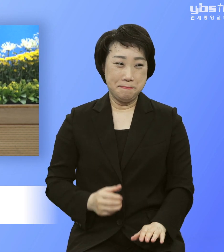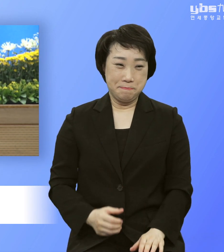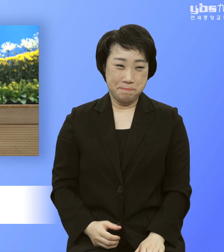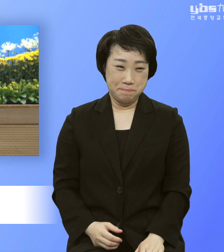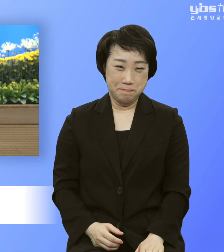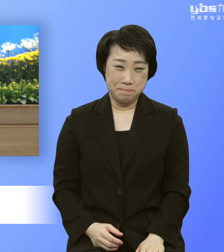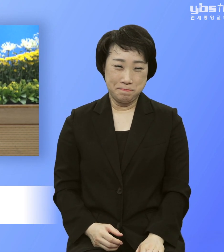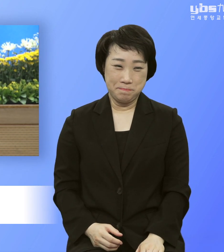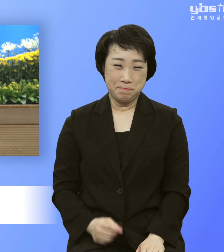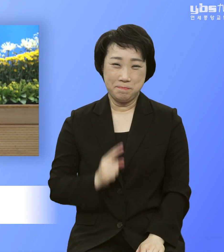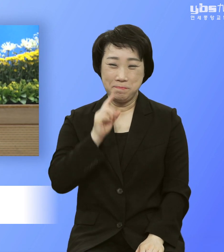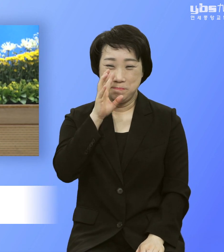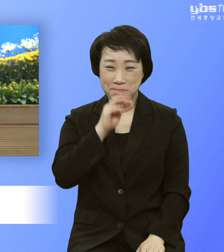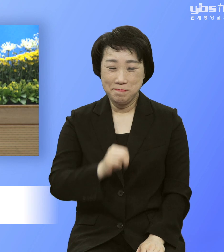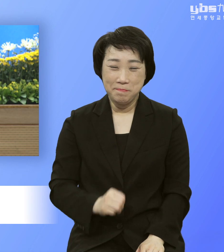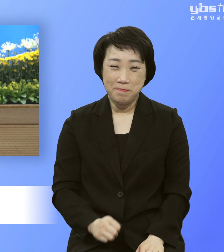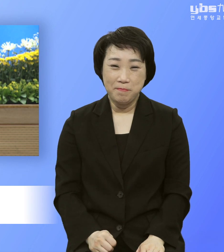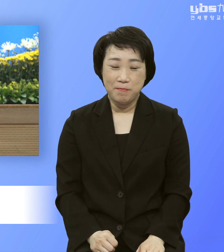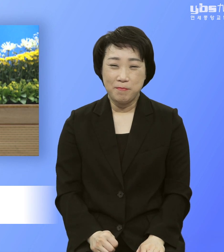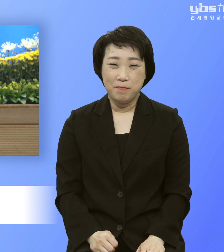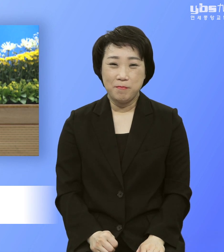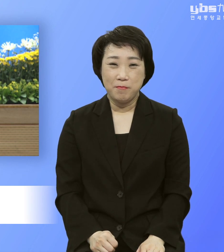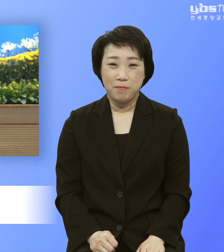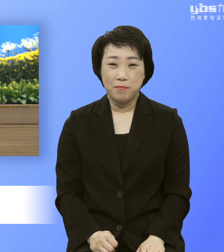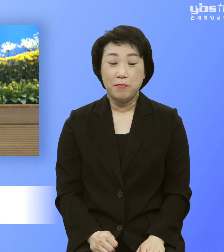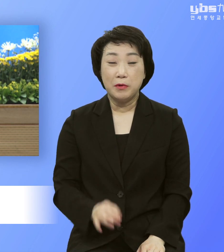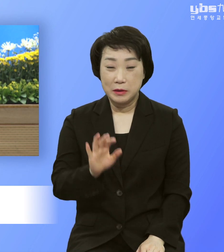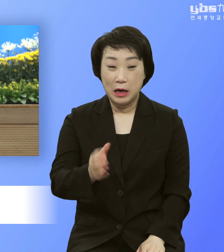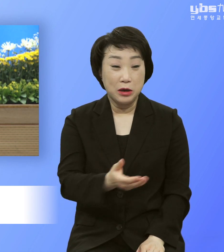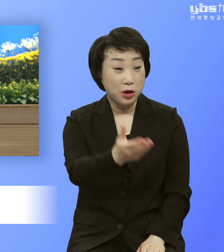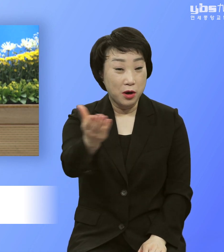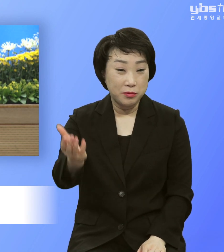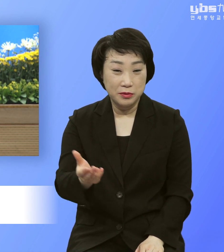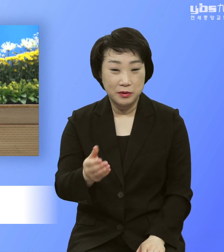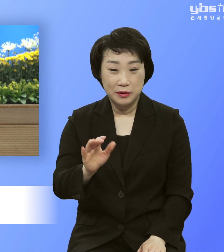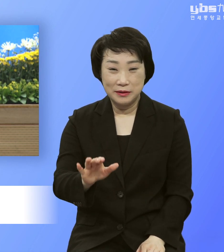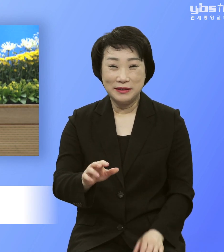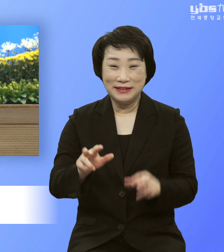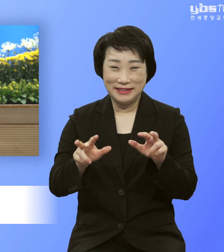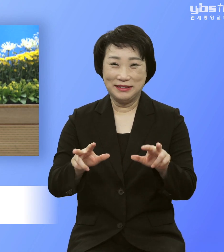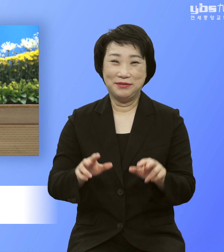정신이 없어서 진짜. 근데 여기 앉았는 분 참